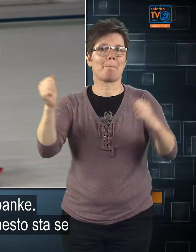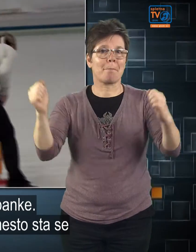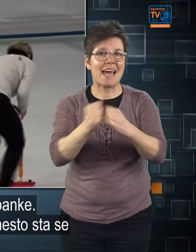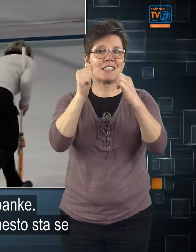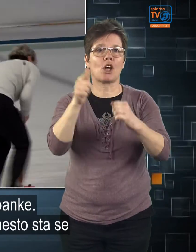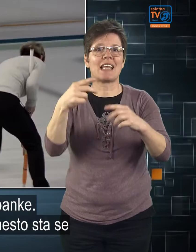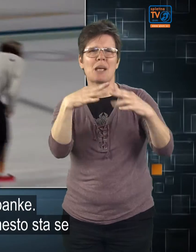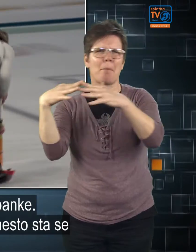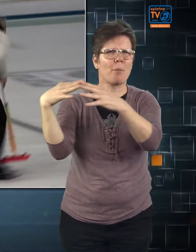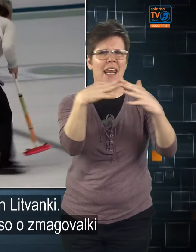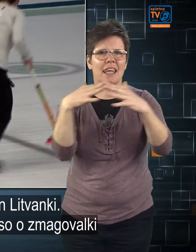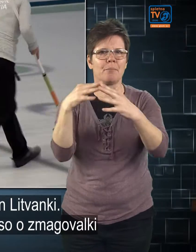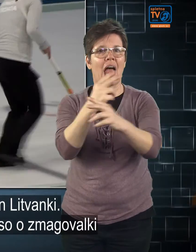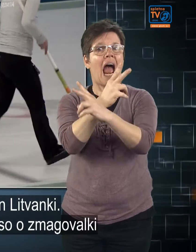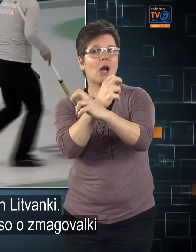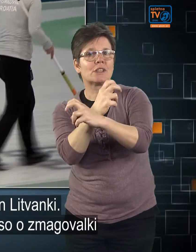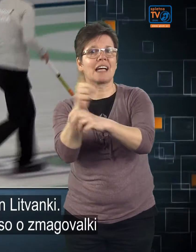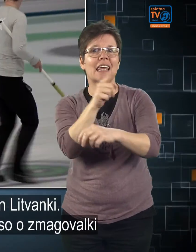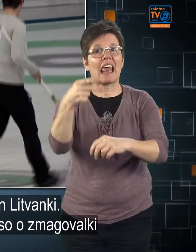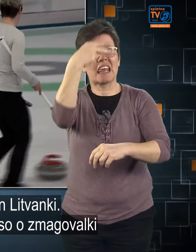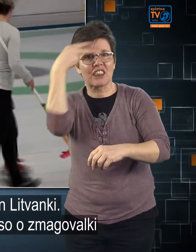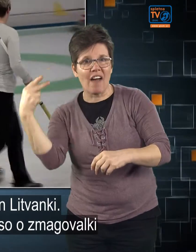se pomerili Avstrijki in Litvanki.